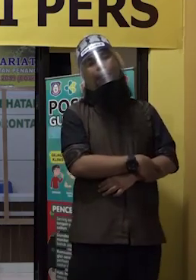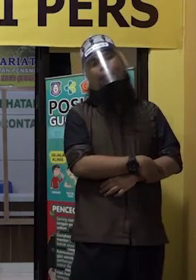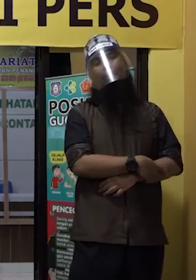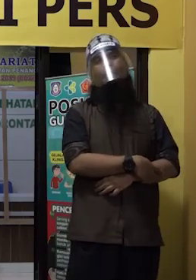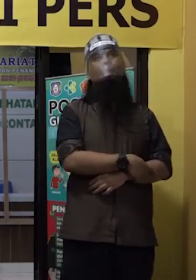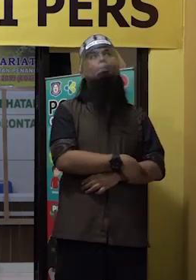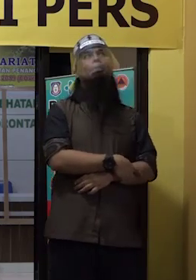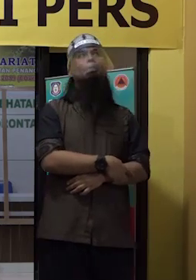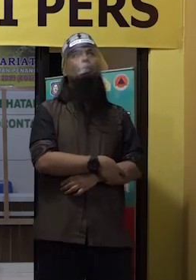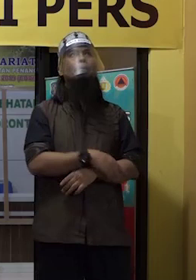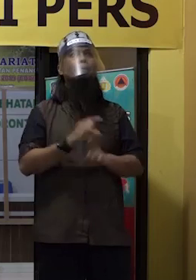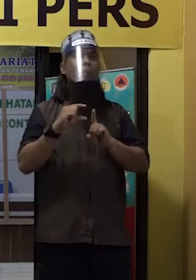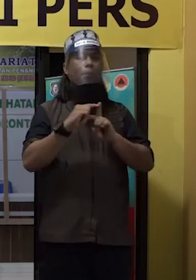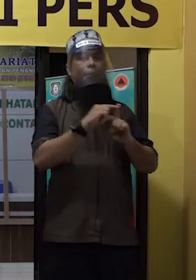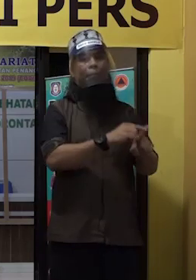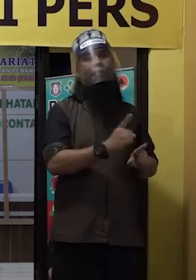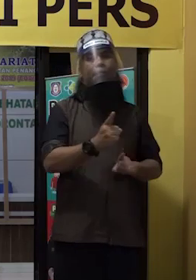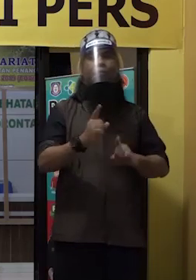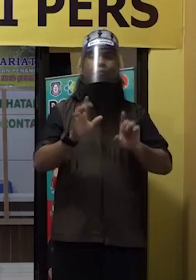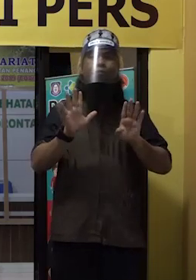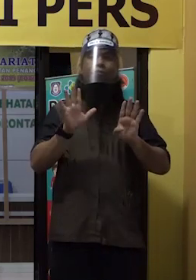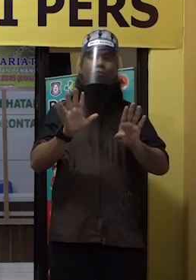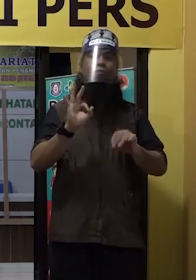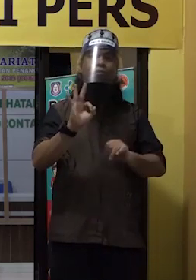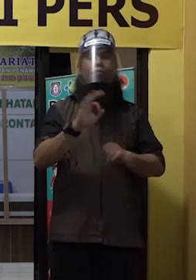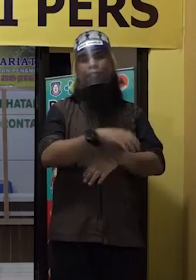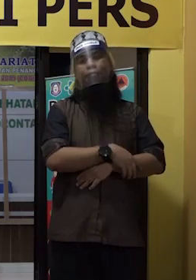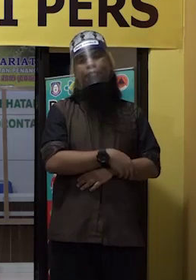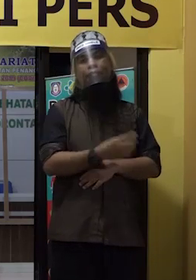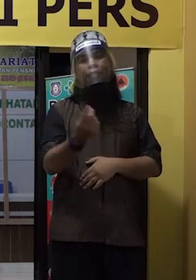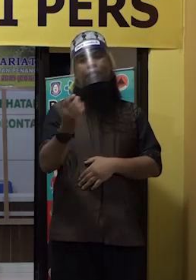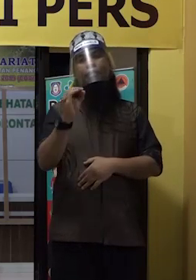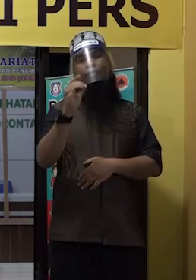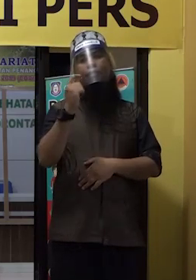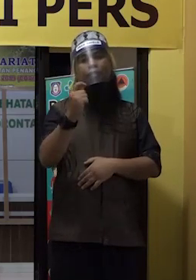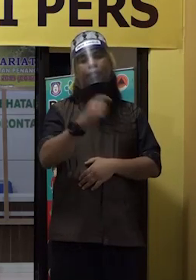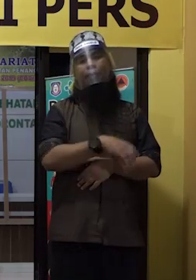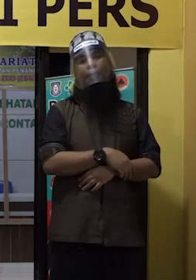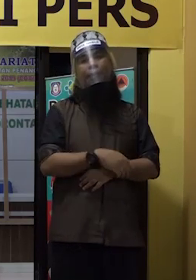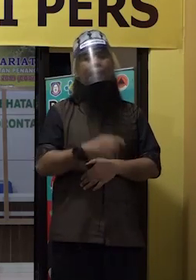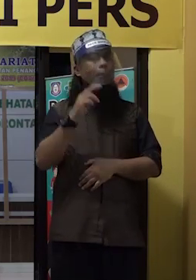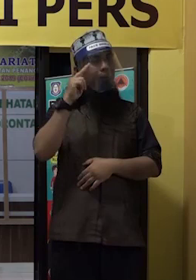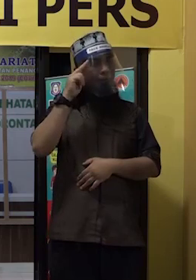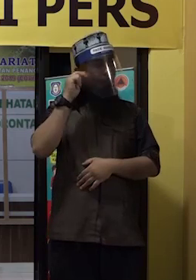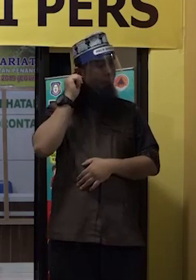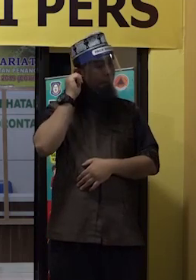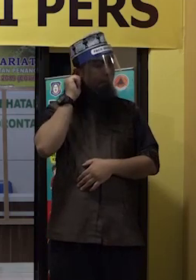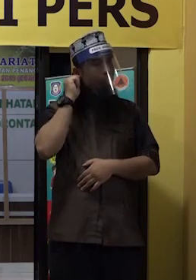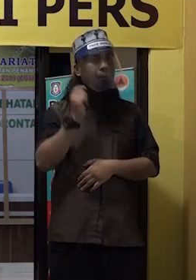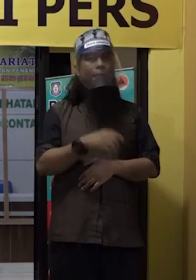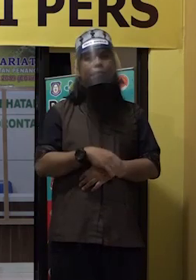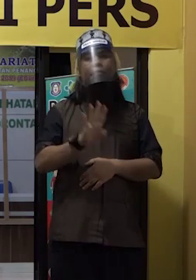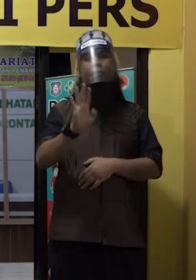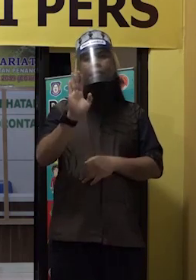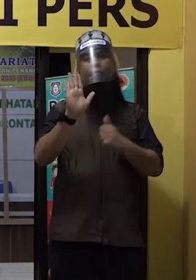Yang berikutnya adalah pasien 193 ROT, perempuan